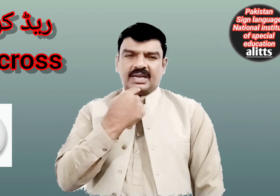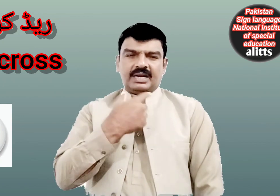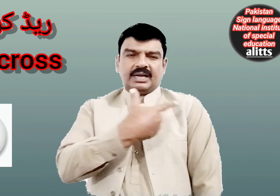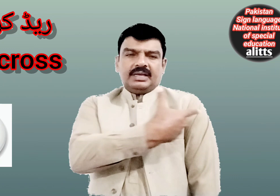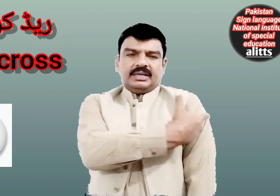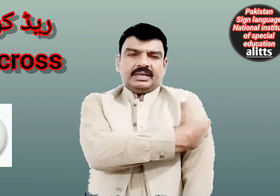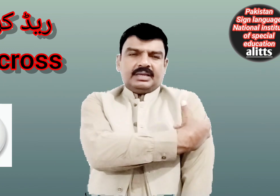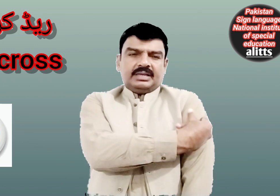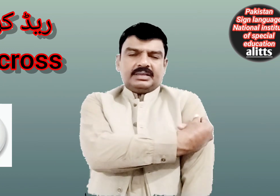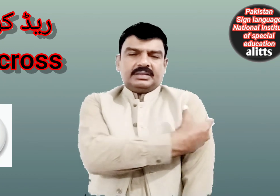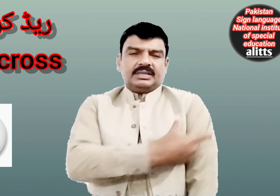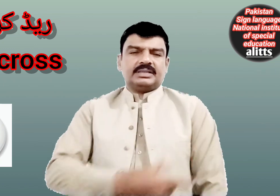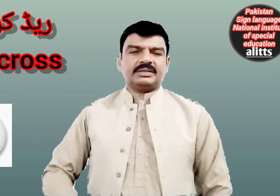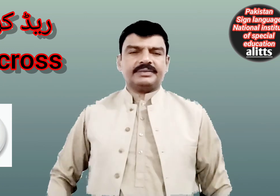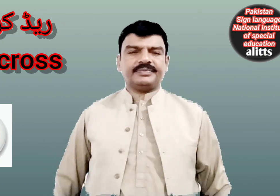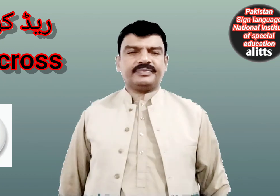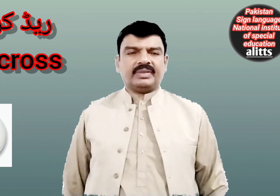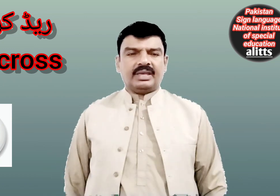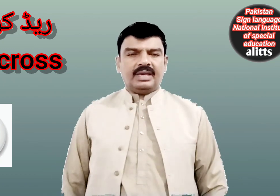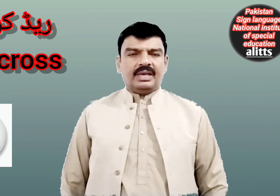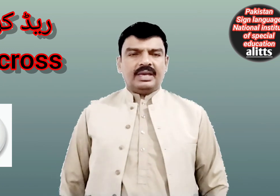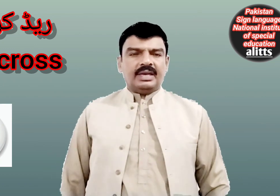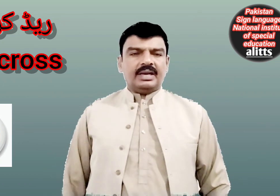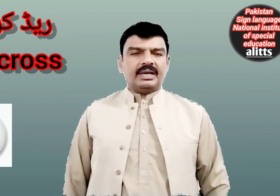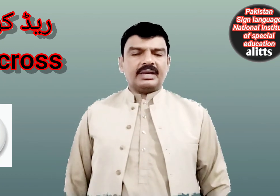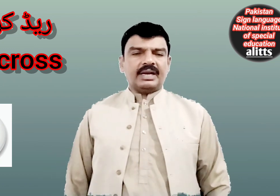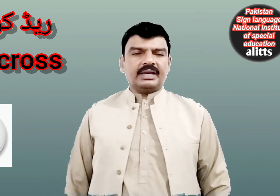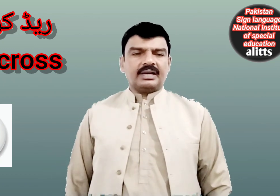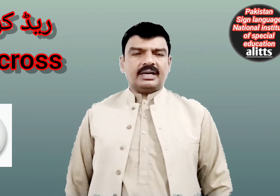रेड इंजेक्शन। रेड क्रॉस,